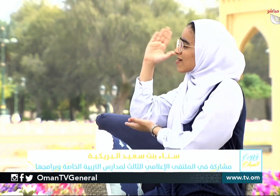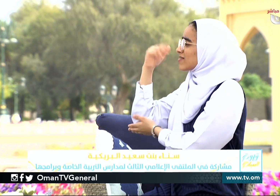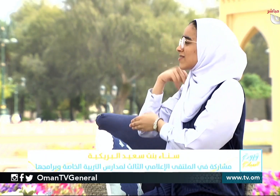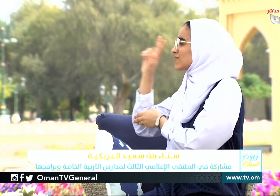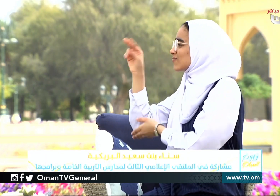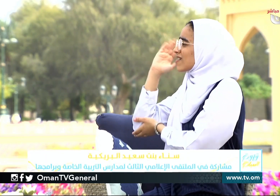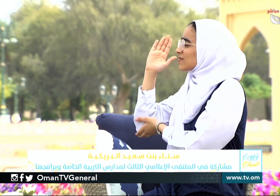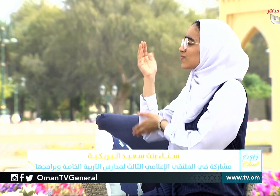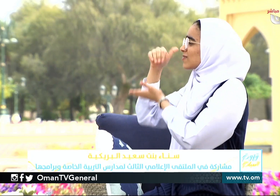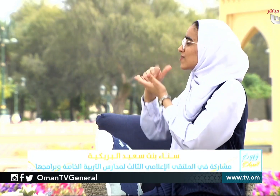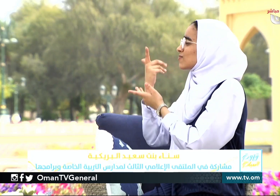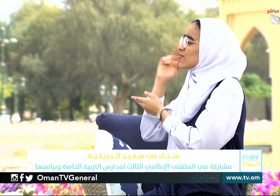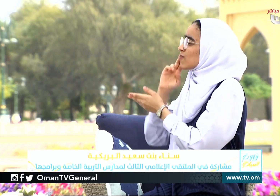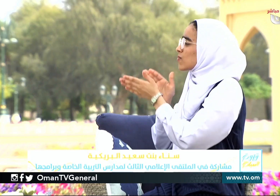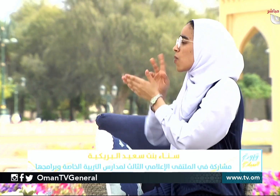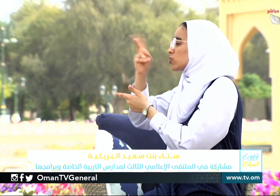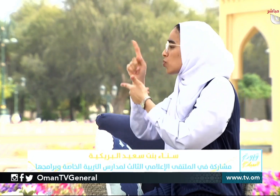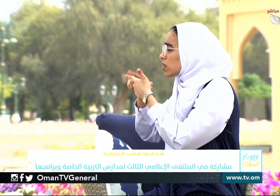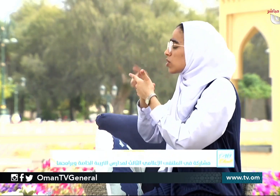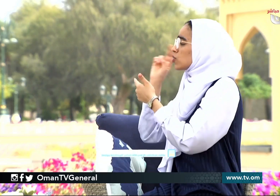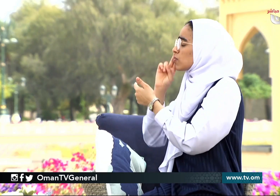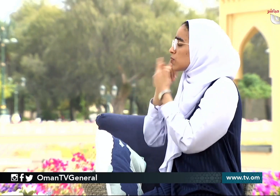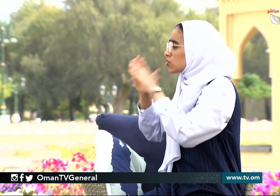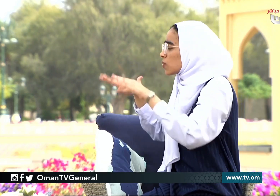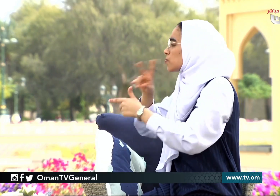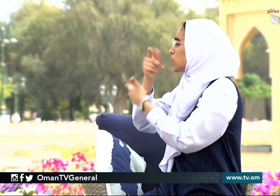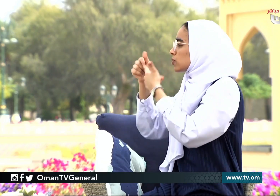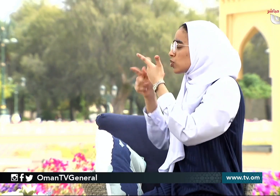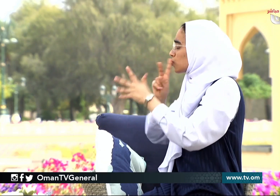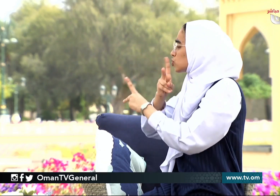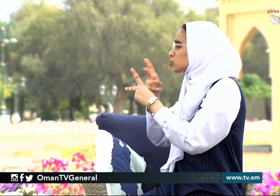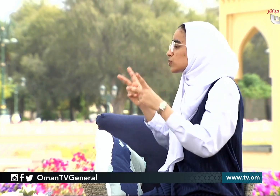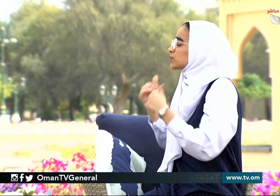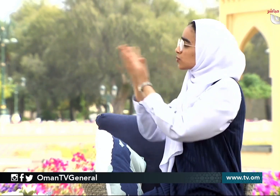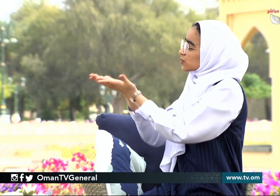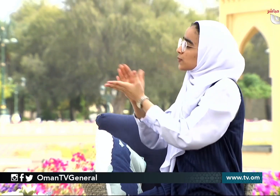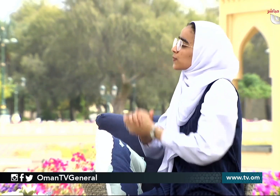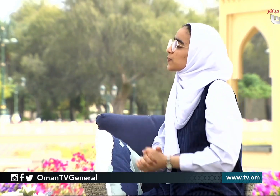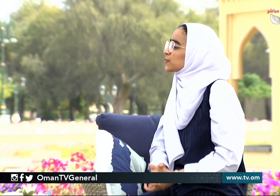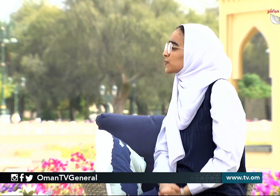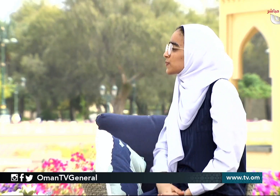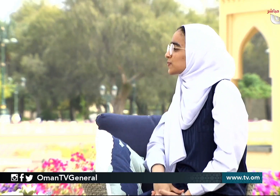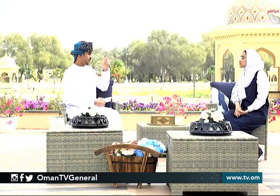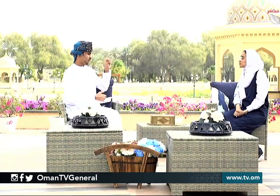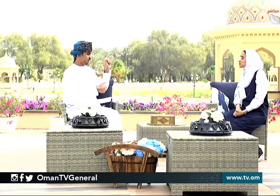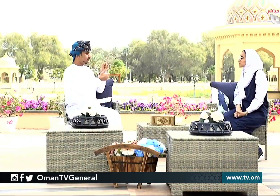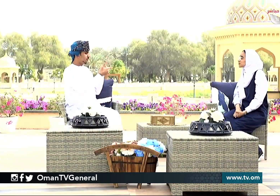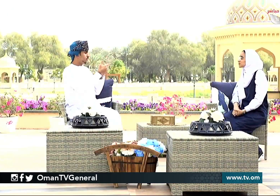كثير، فكنت ألقي محاضرات بين الجمهور المختلفة، وأيضا كان حضور من ذوي الإعاقة السمعية والبصرية. جميل، كان